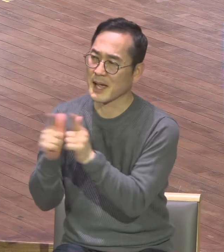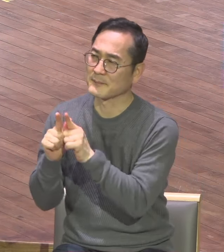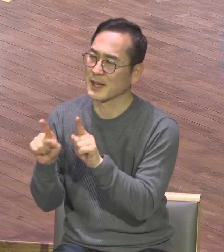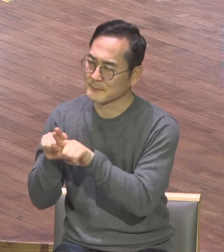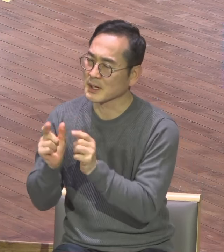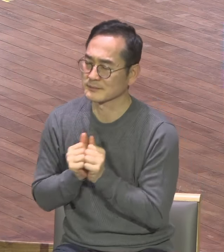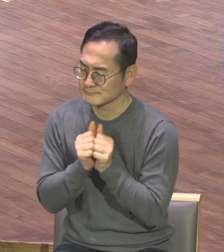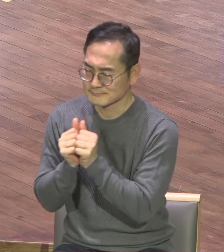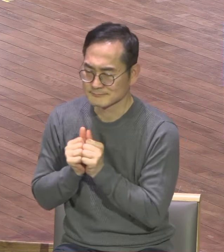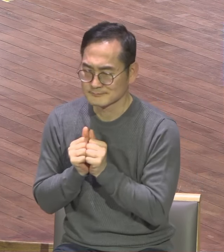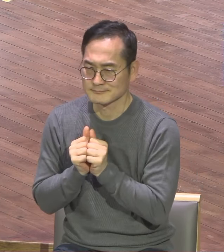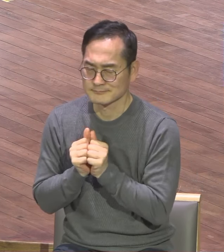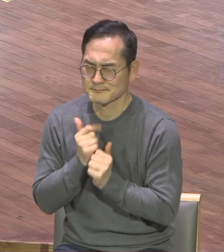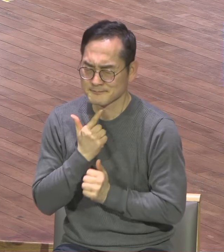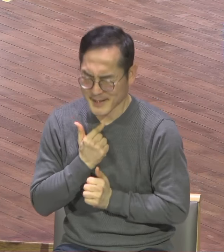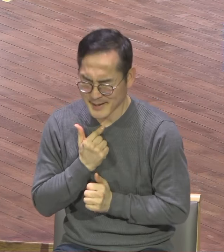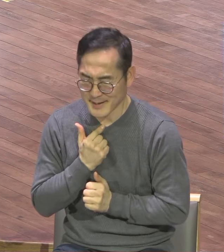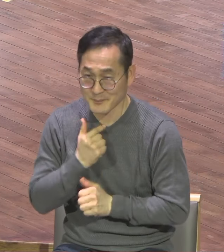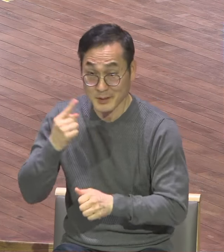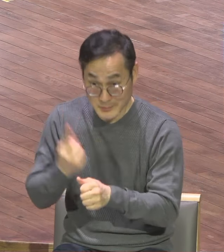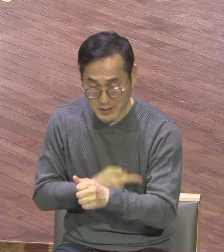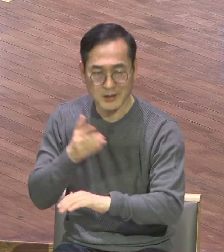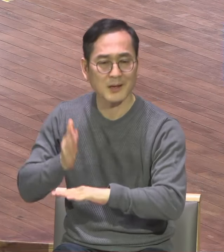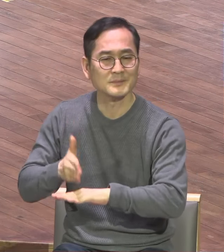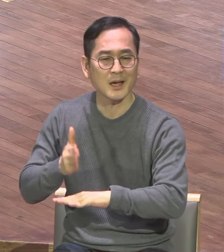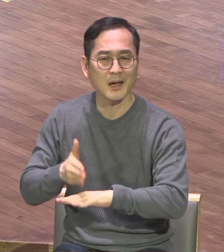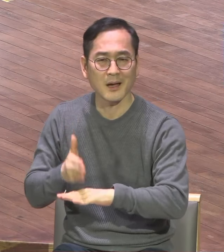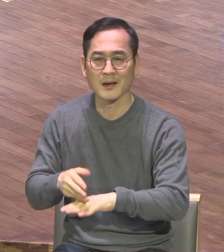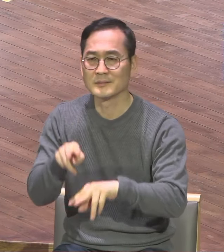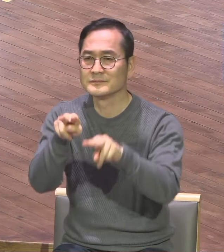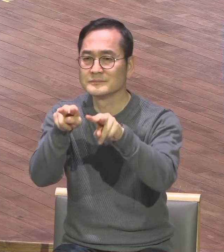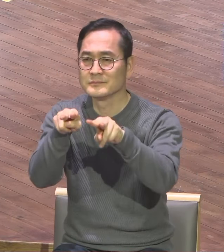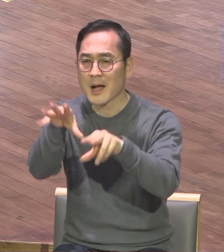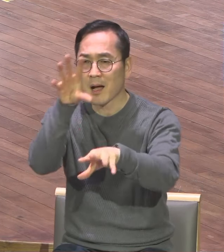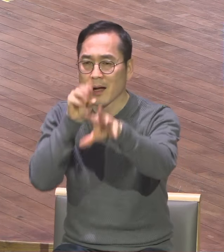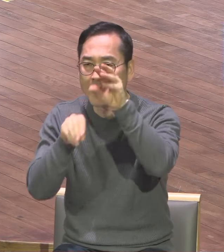때 뭐요? 감사는 저절로 나오죠. 자연스럽게 나오지요.